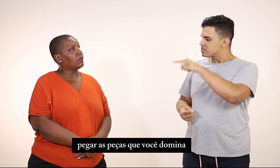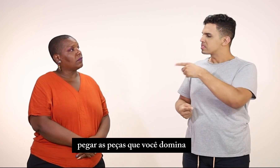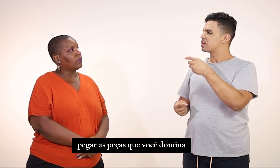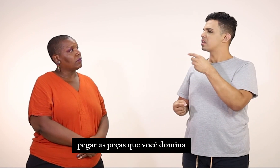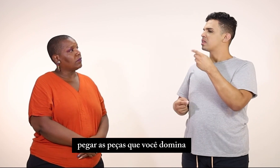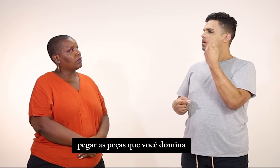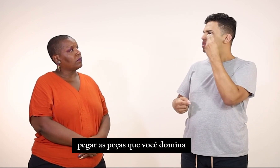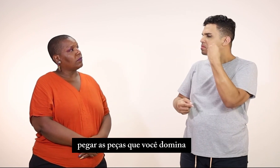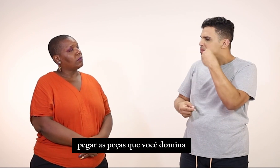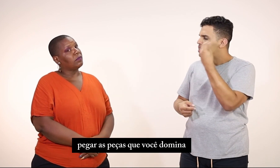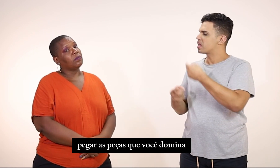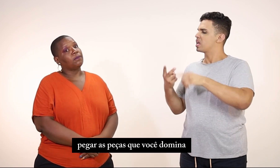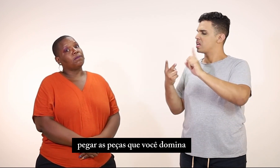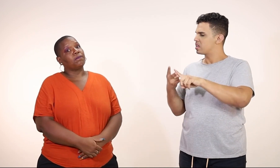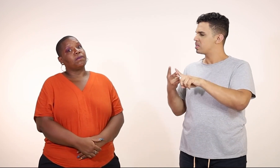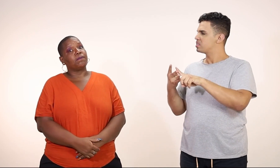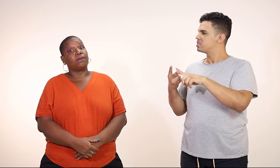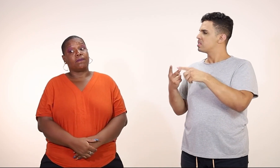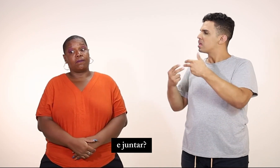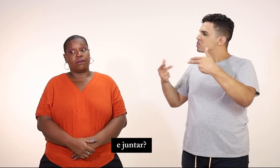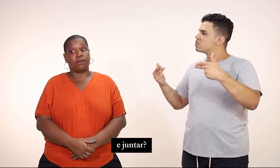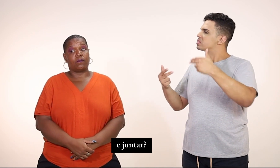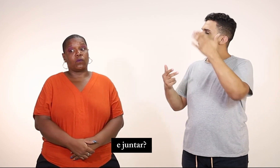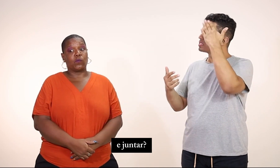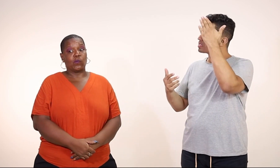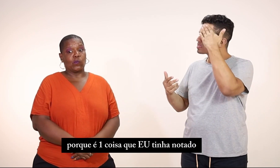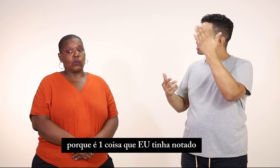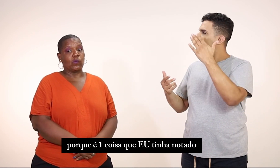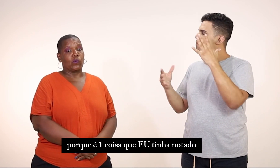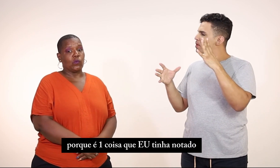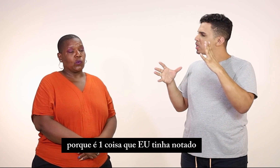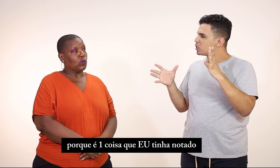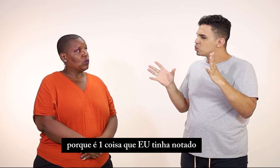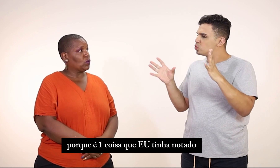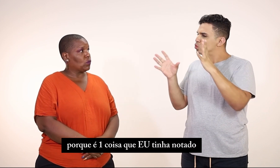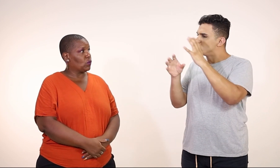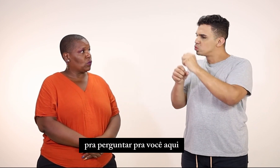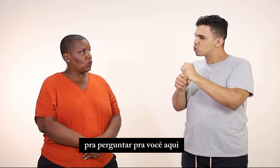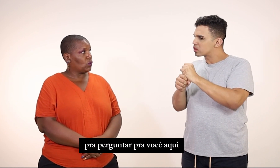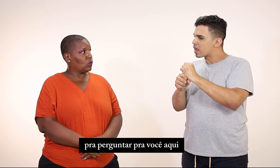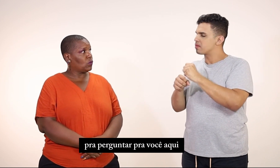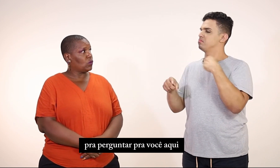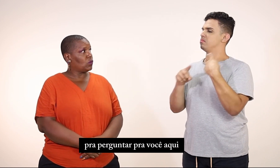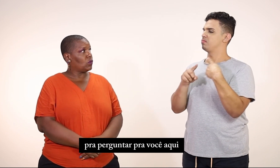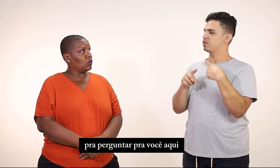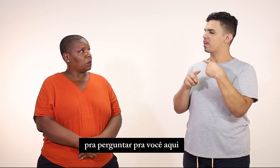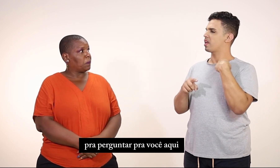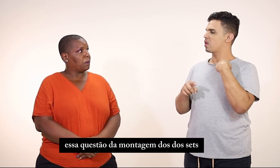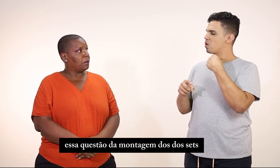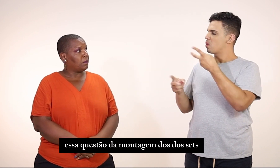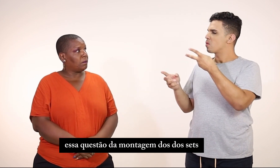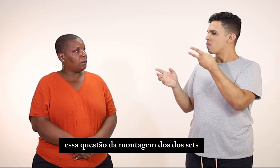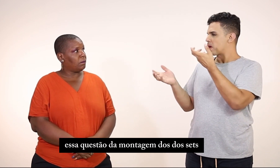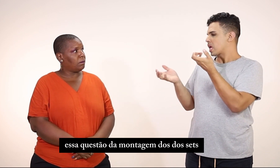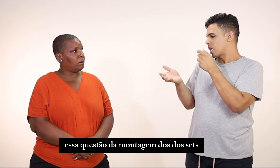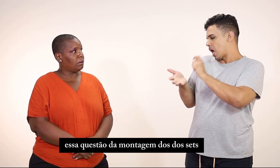pegar as peças que você domina e juntar? Porque é uma coisa que eu tinha notado para perguntar para você aqui, essa questão da montagem